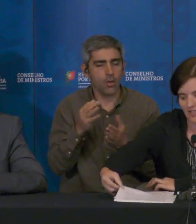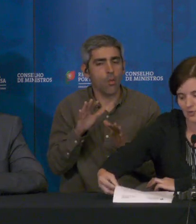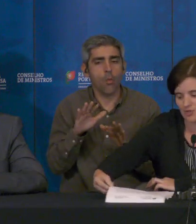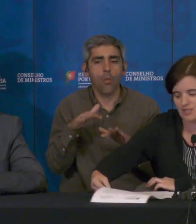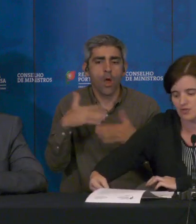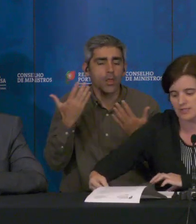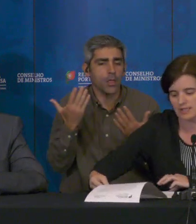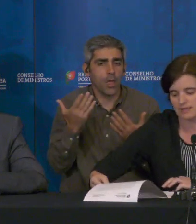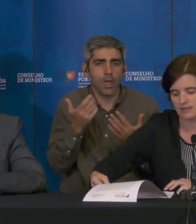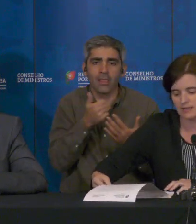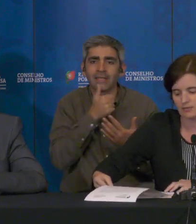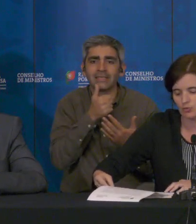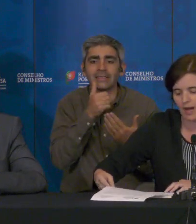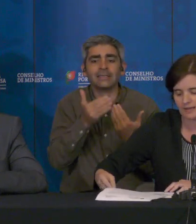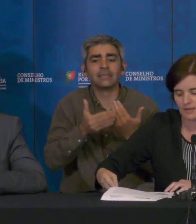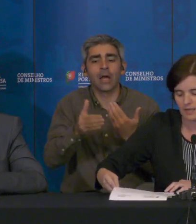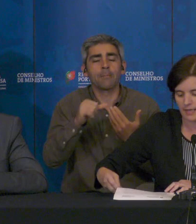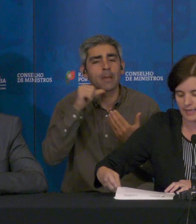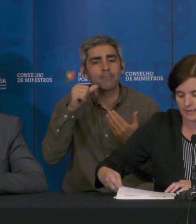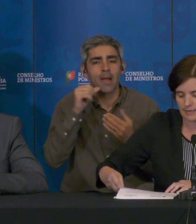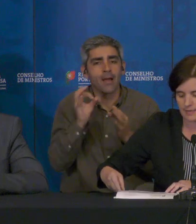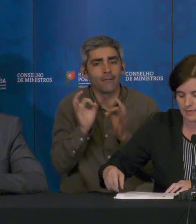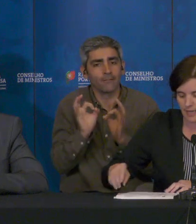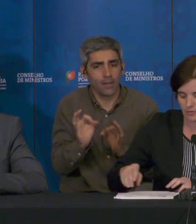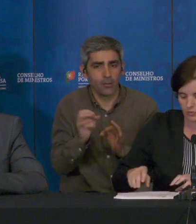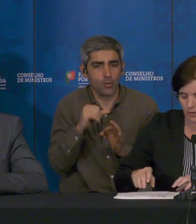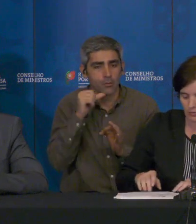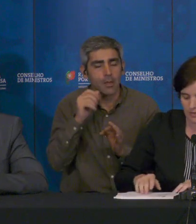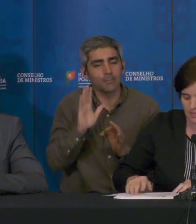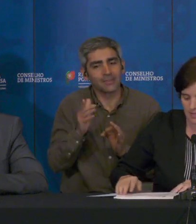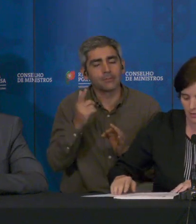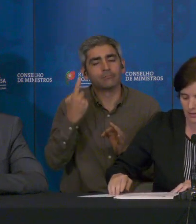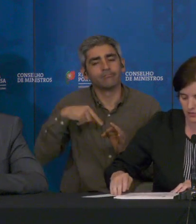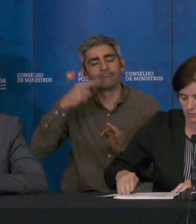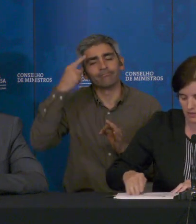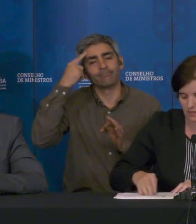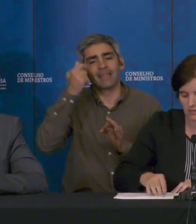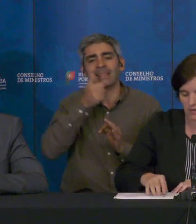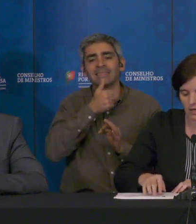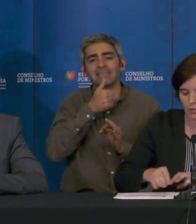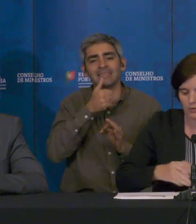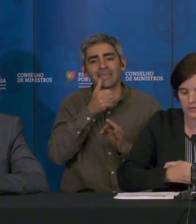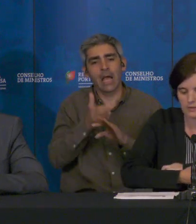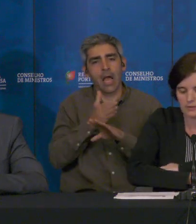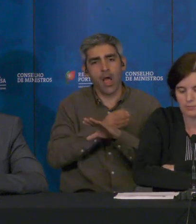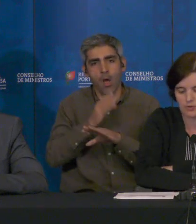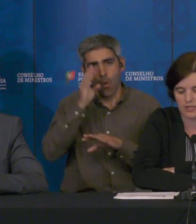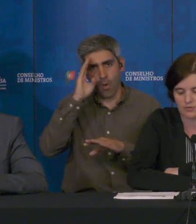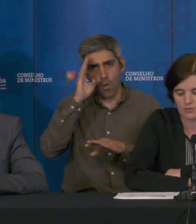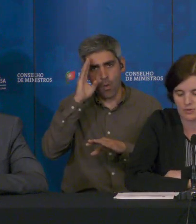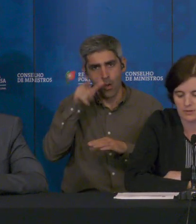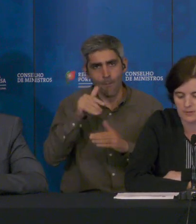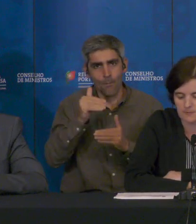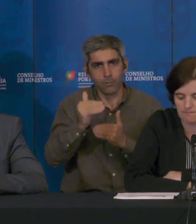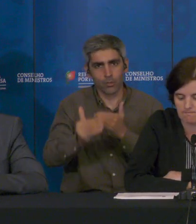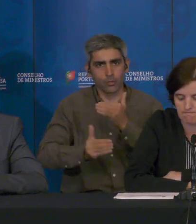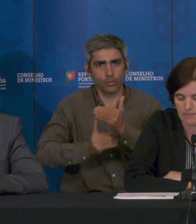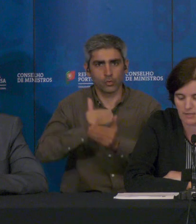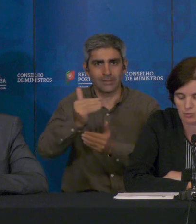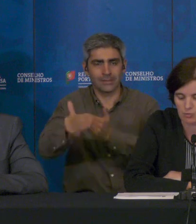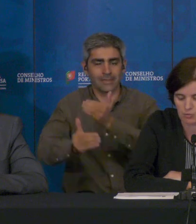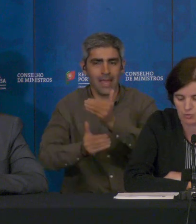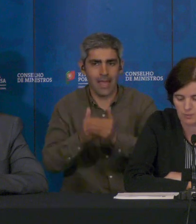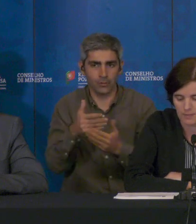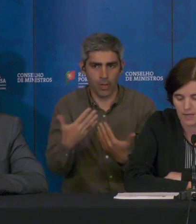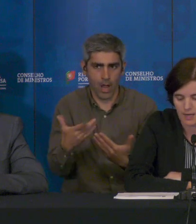quaisquer que sejam as decisões ainda a tomar, era necessário tomar uma decisão relativamente ao processo